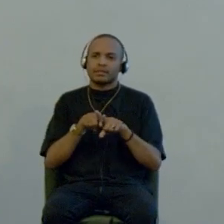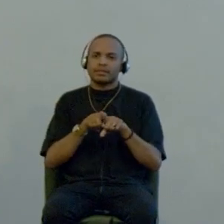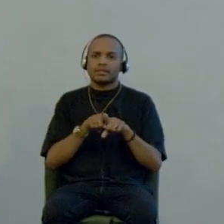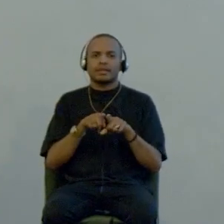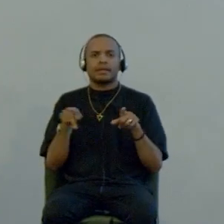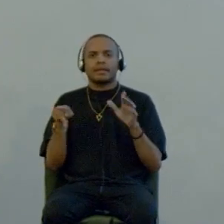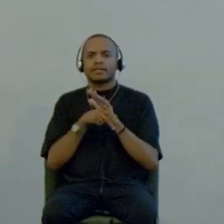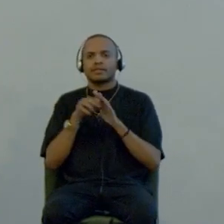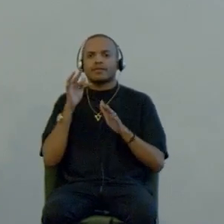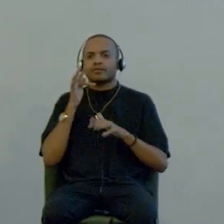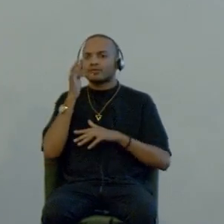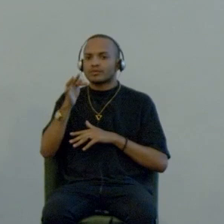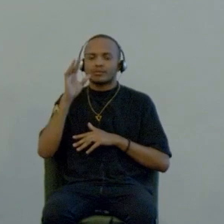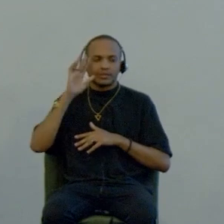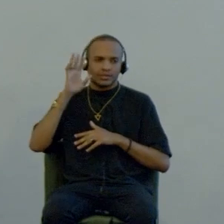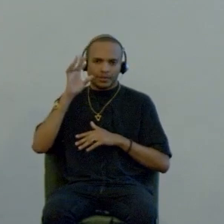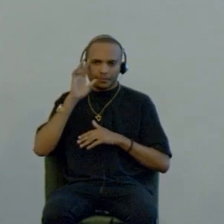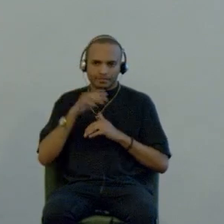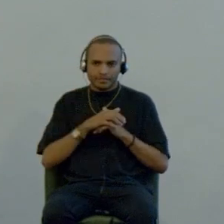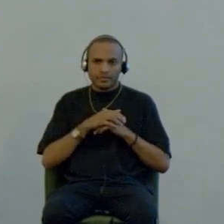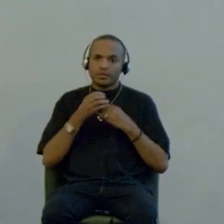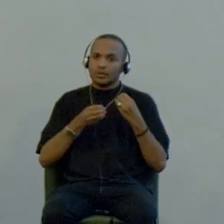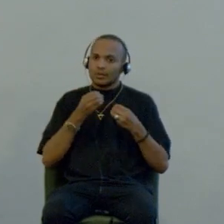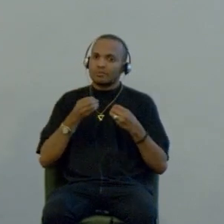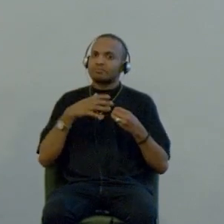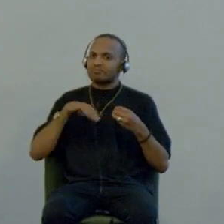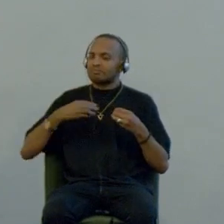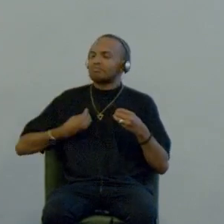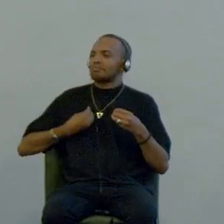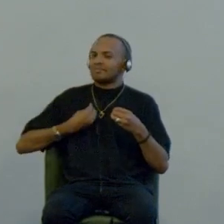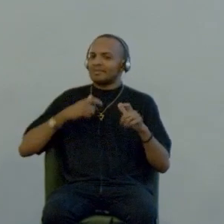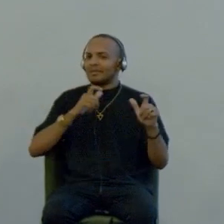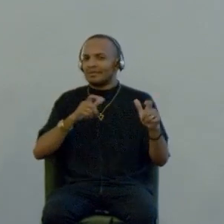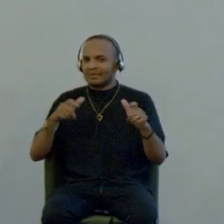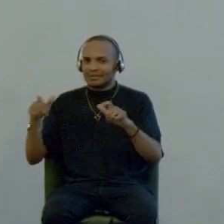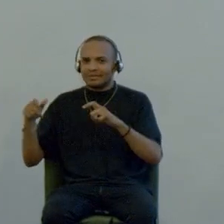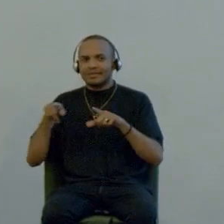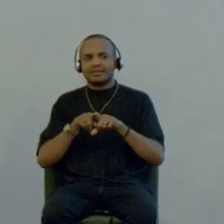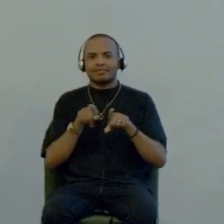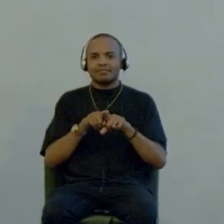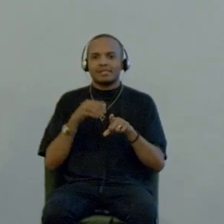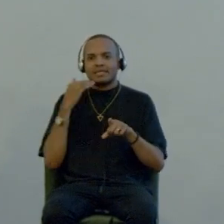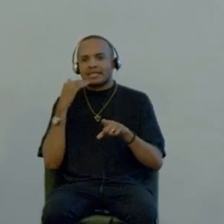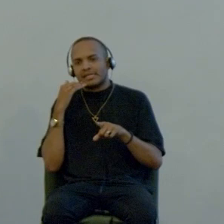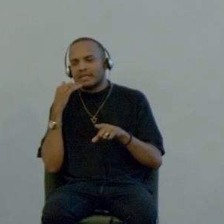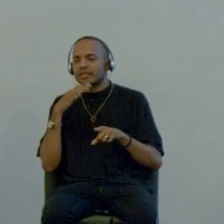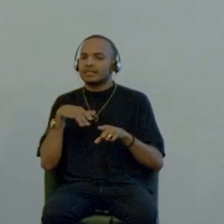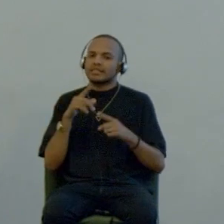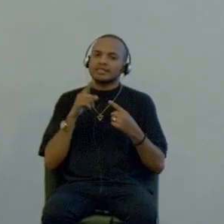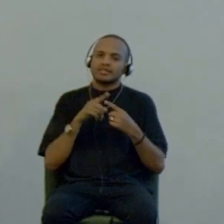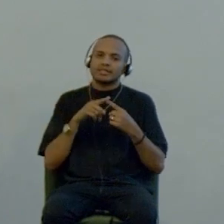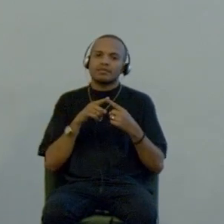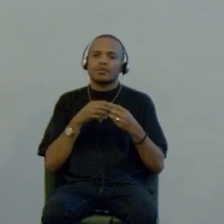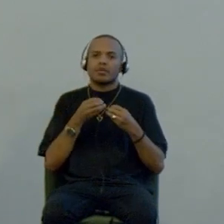Comment on réhabite les territoires en ruine avec une espèce de boussole temporelle. C'est beaucoup trop condensé, mais pour